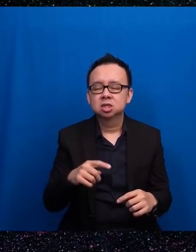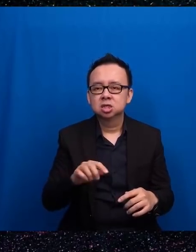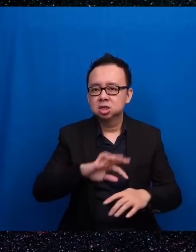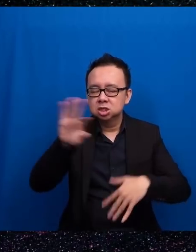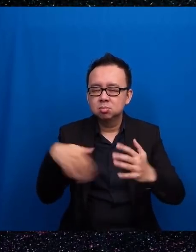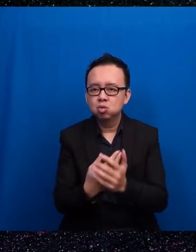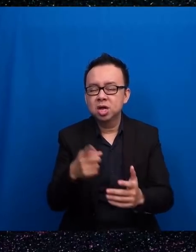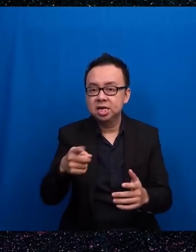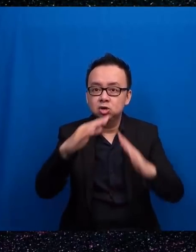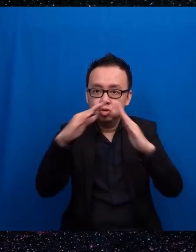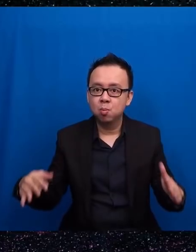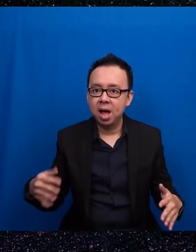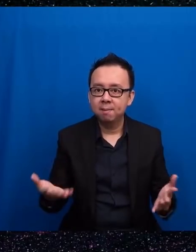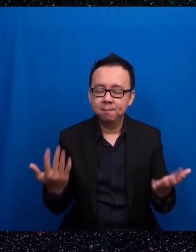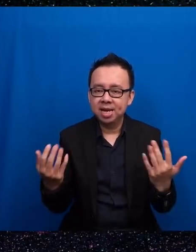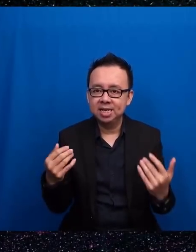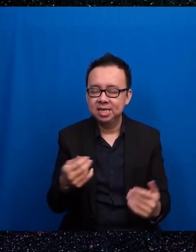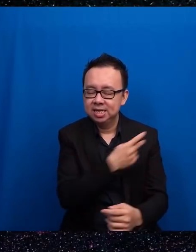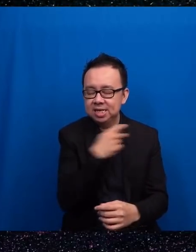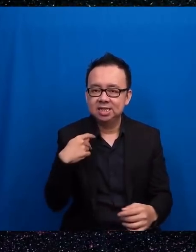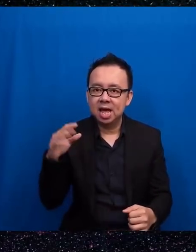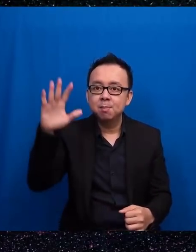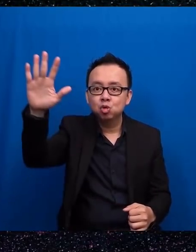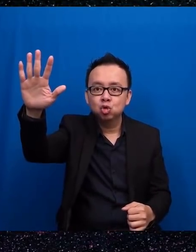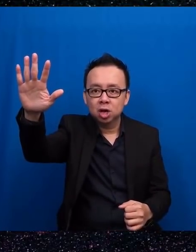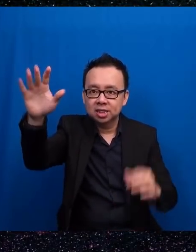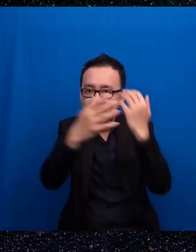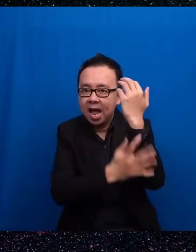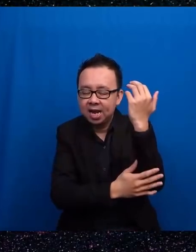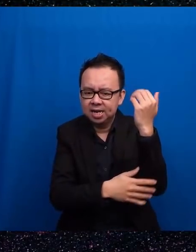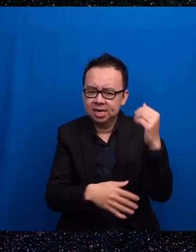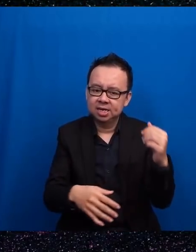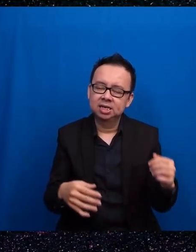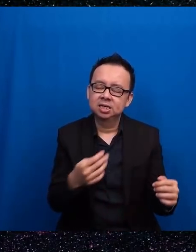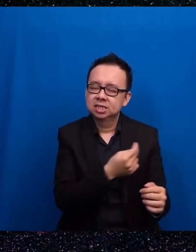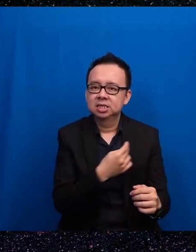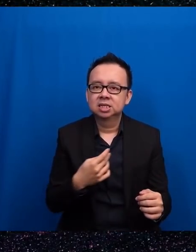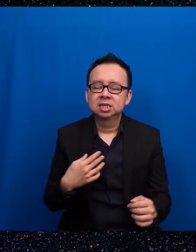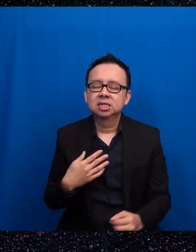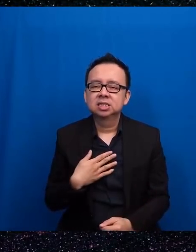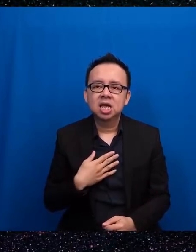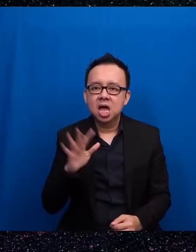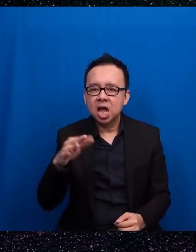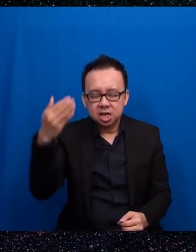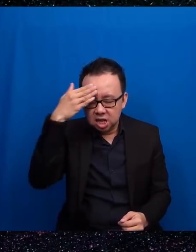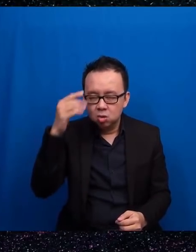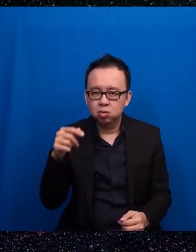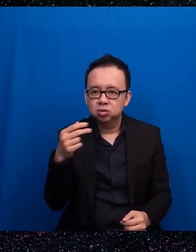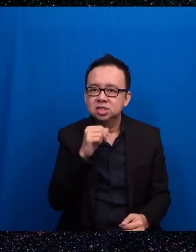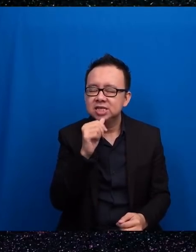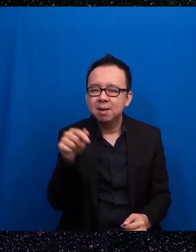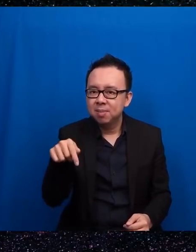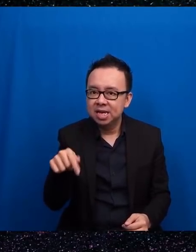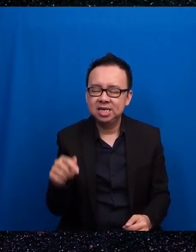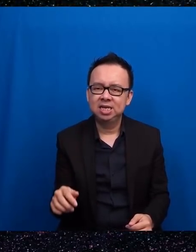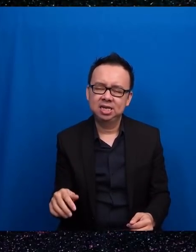kita bersatu sama-sama lewat screen, lewat layar, kita doakan orang yang saya tidak tahu siapa ini. Let's pray, kita berdoa sama-sama dengan